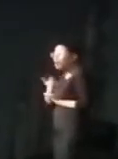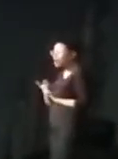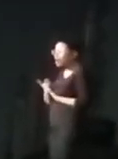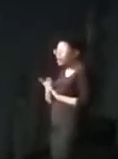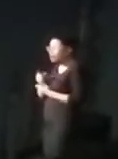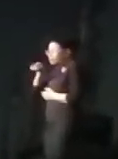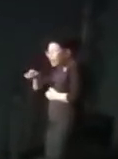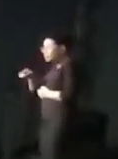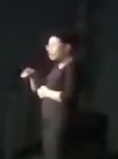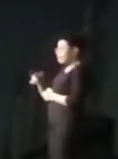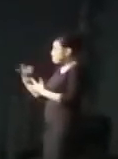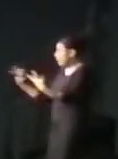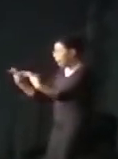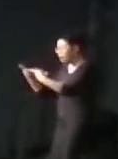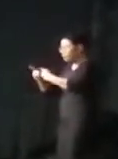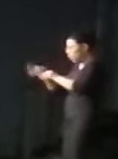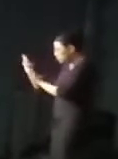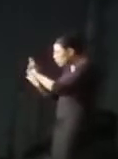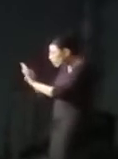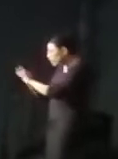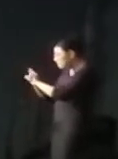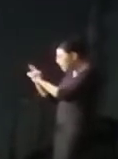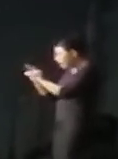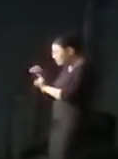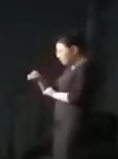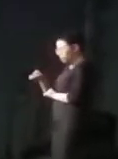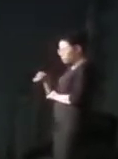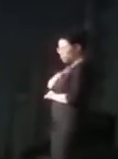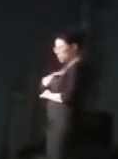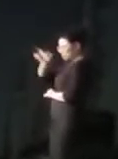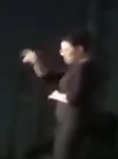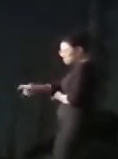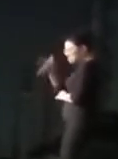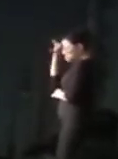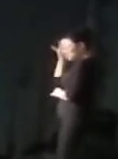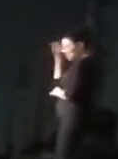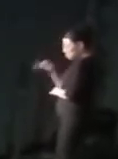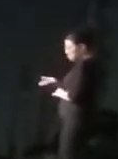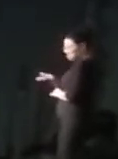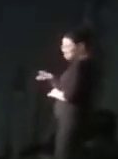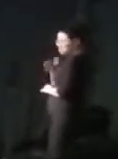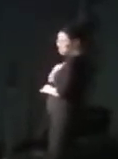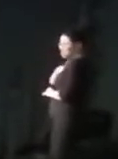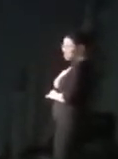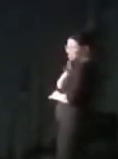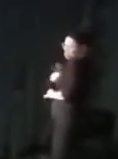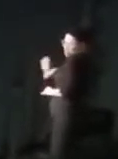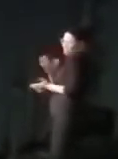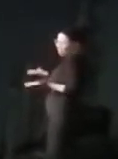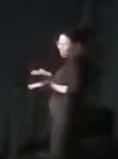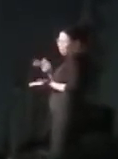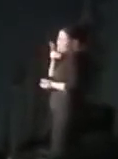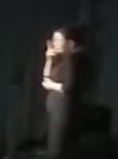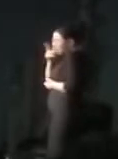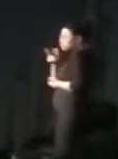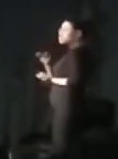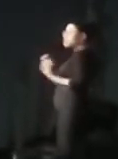projeto maravilhoso, mas se eu não gostar da pessoa, não tem nada para mim. Eu não gostei. Eu acho a